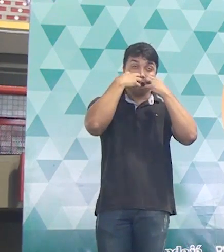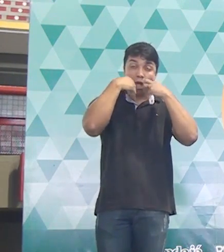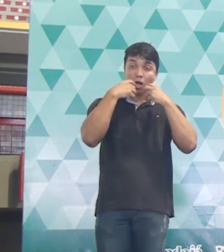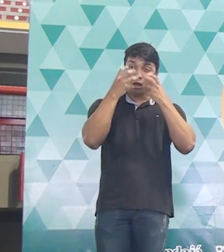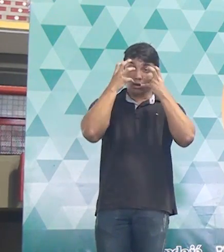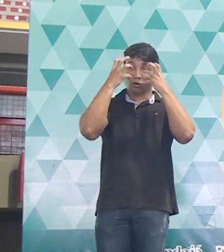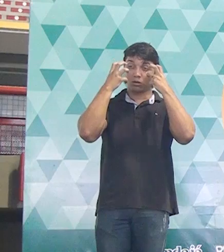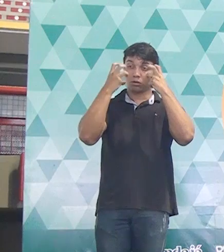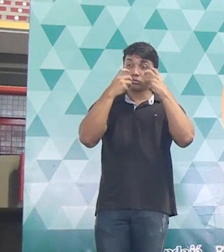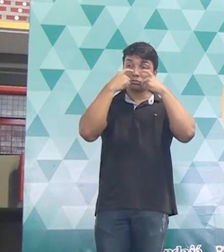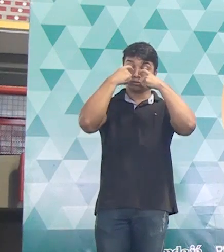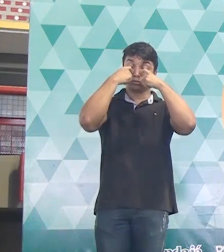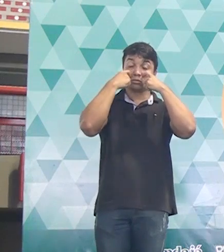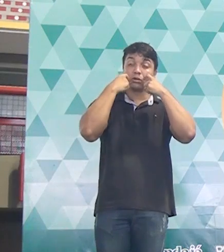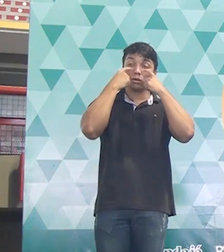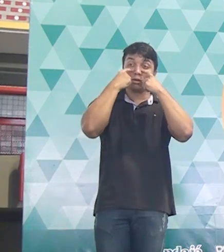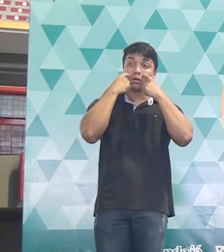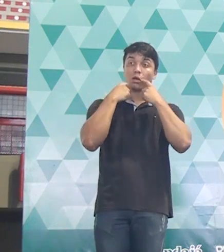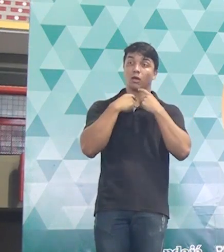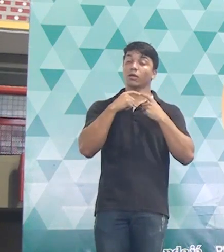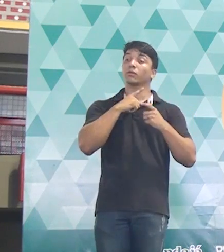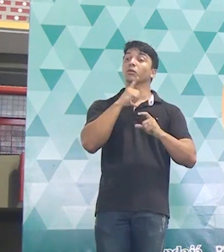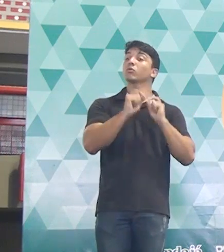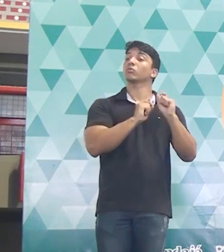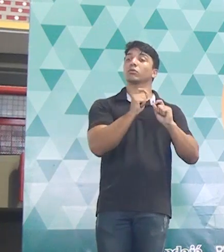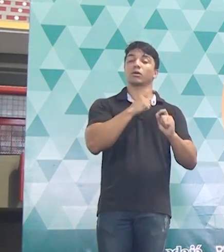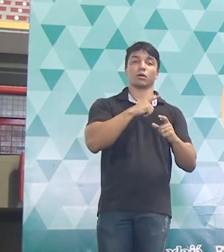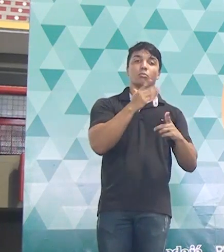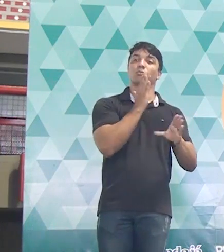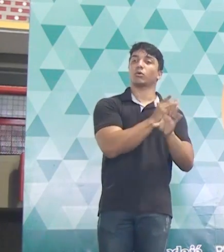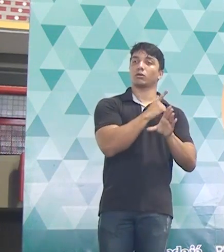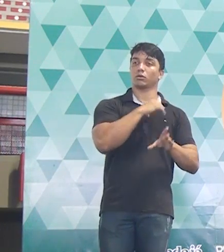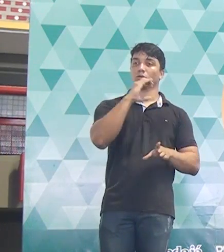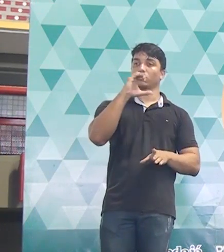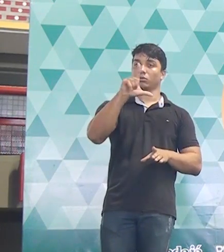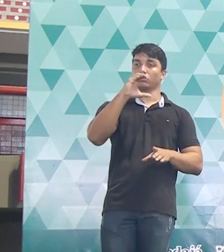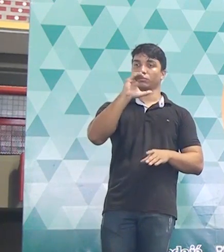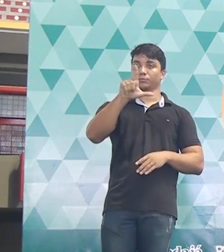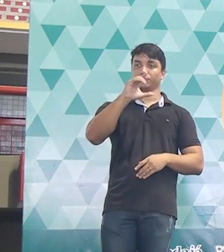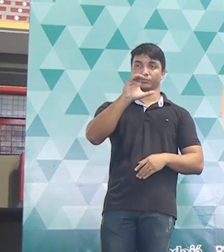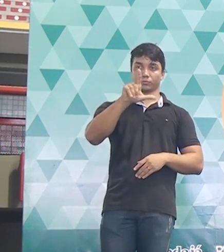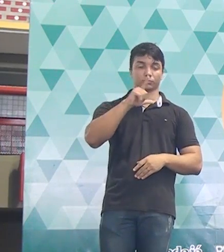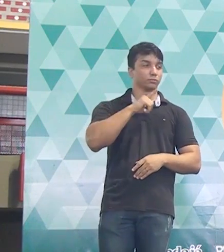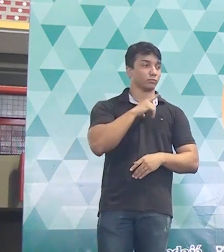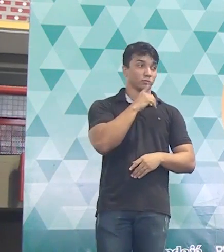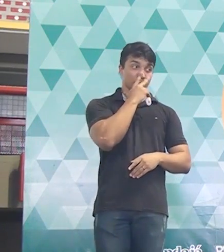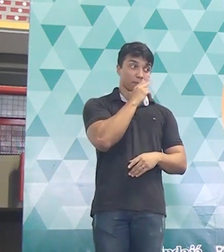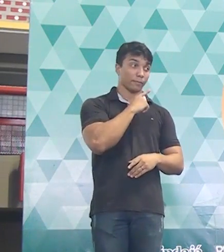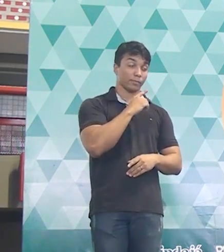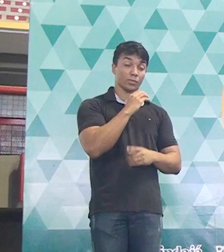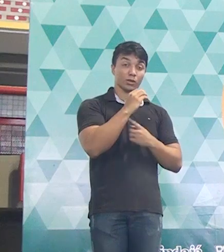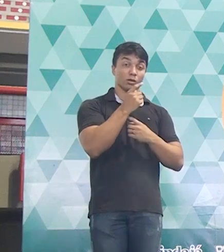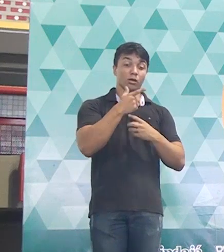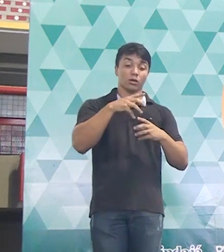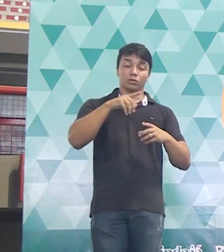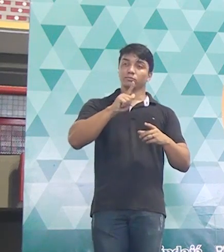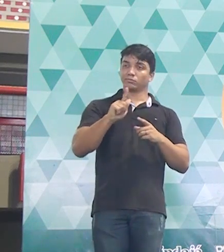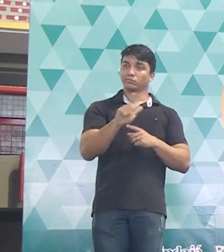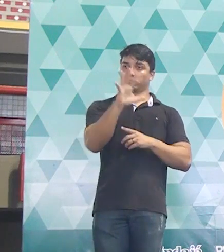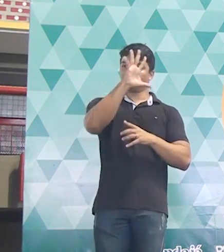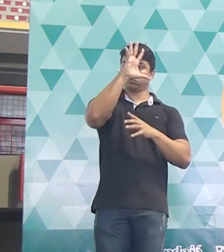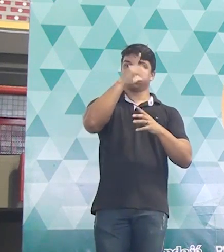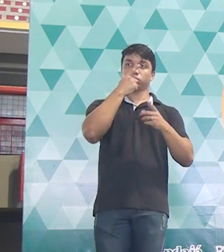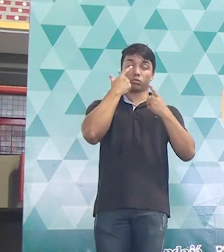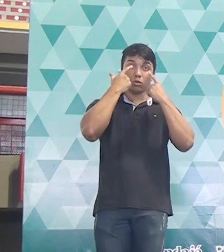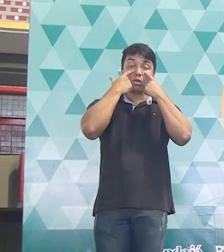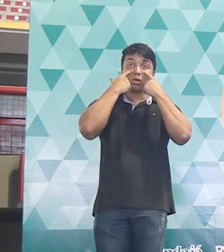que irrita os olhos, que faz a pessoa lacrimejar, é o cloro. Quando o gás lacrimogênio entra em contato com a água